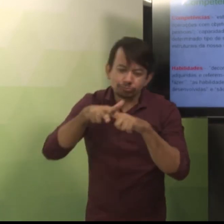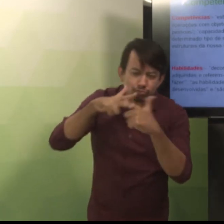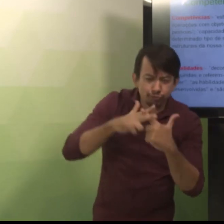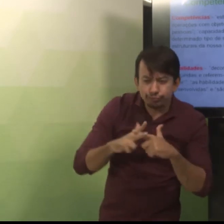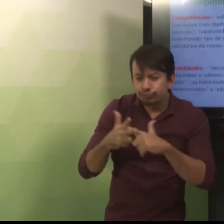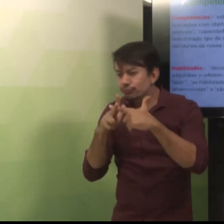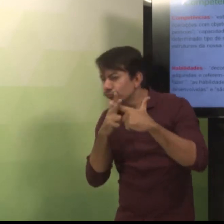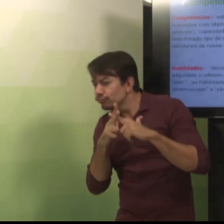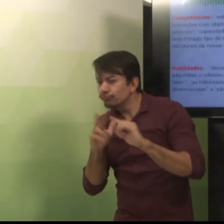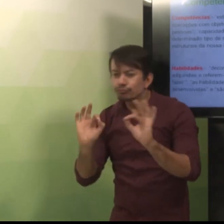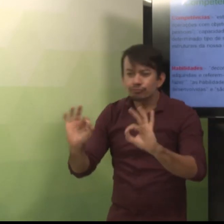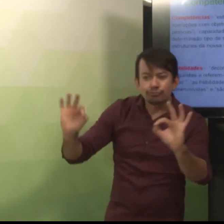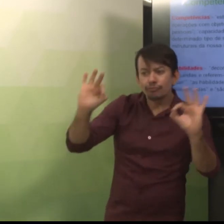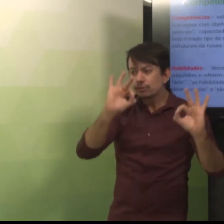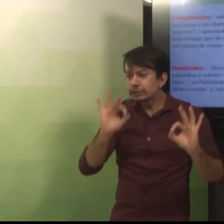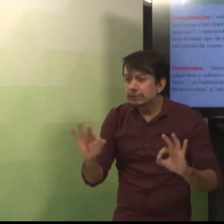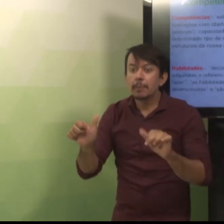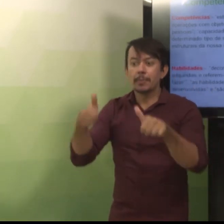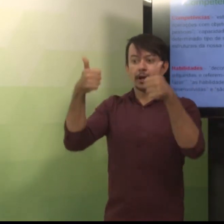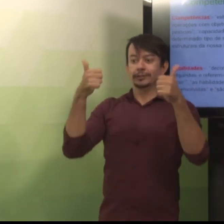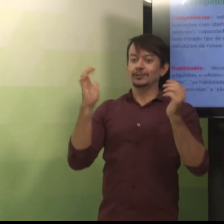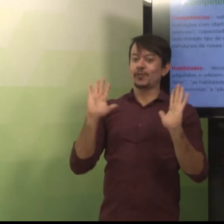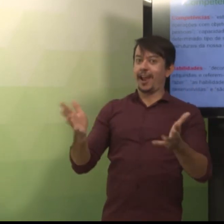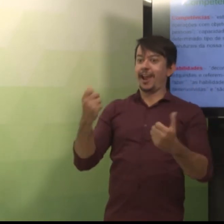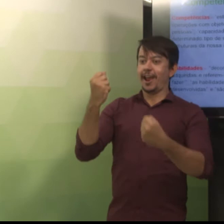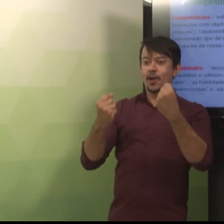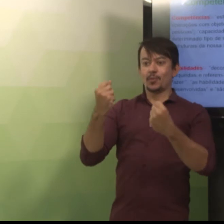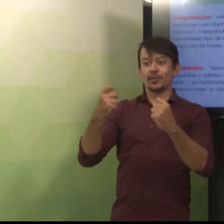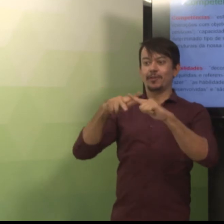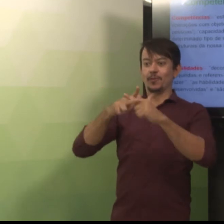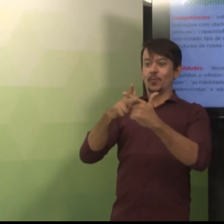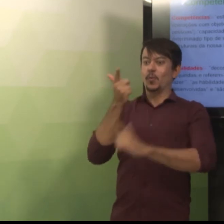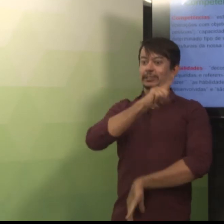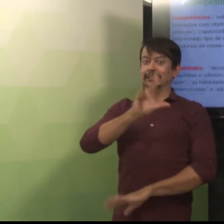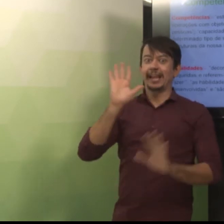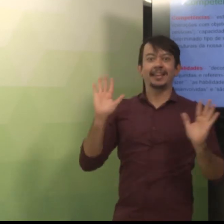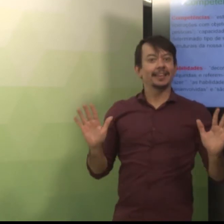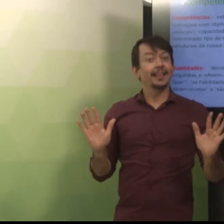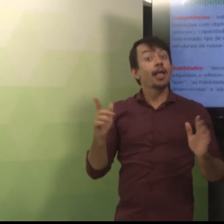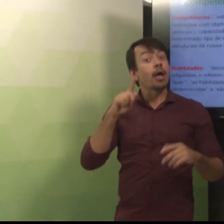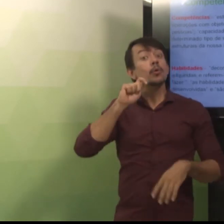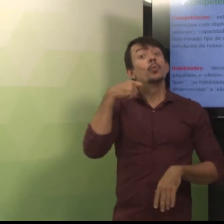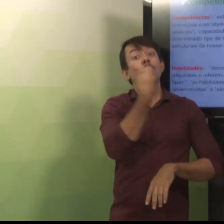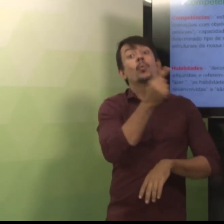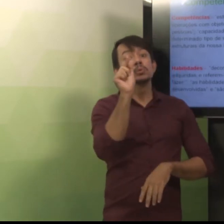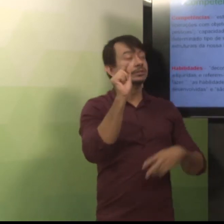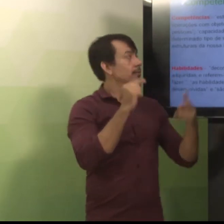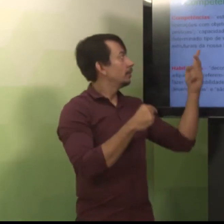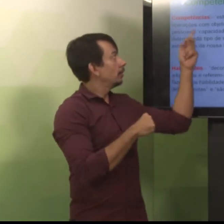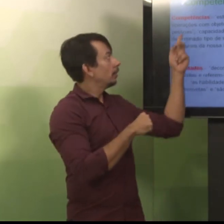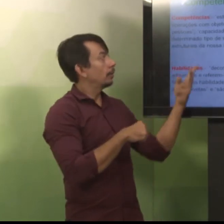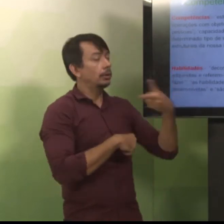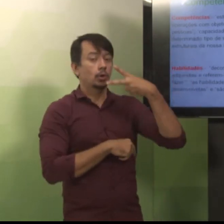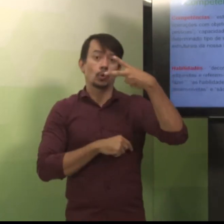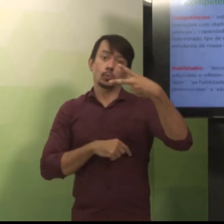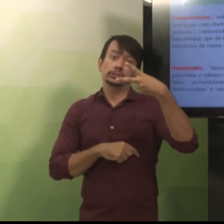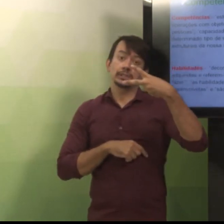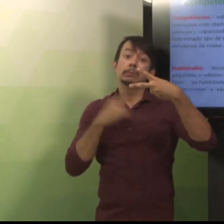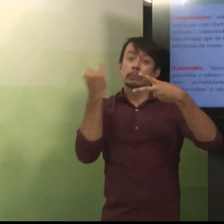fazer. A ação de consertar esse carro, ou seja, eu consigo consertar. Então, aqui